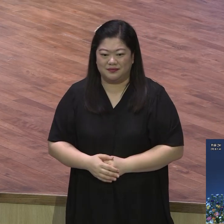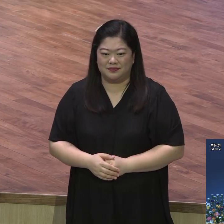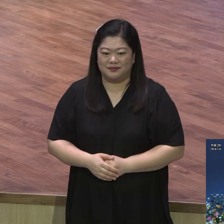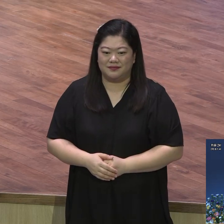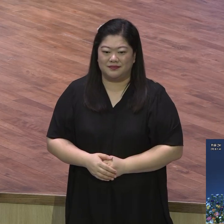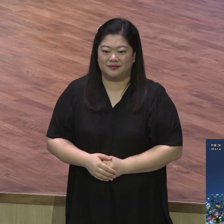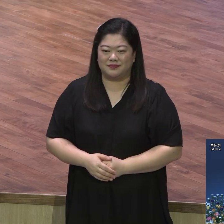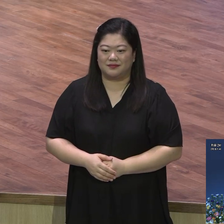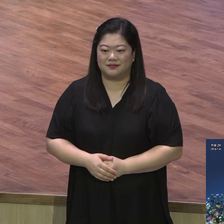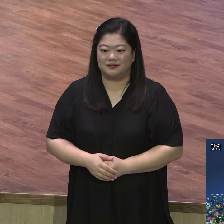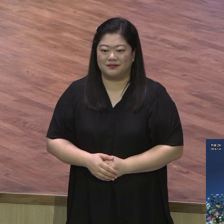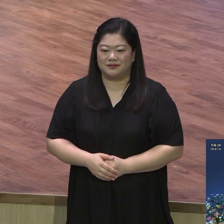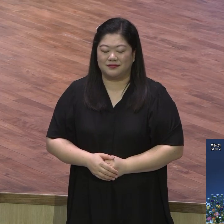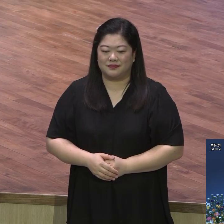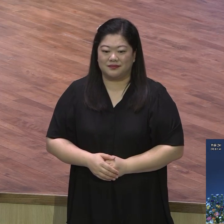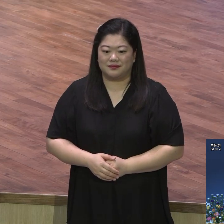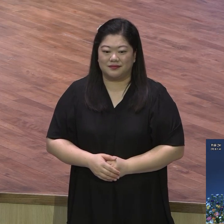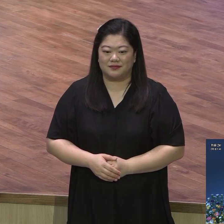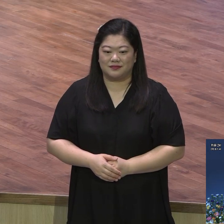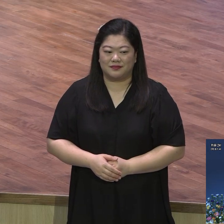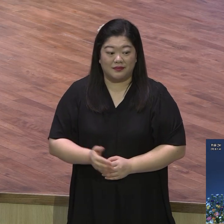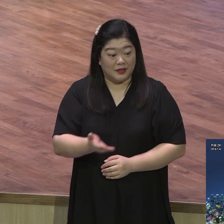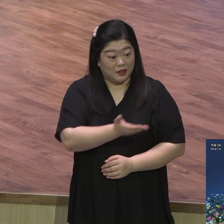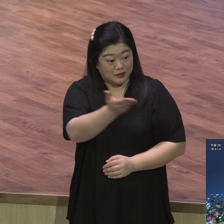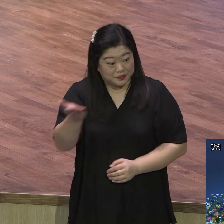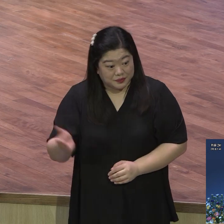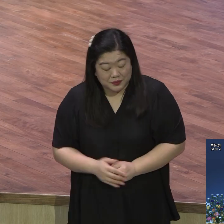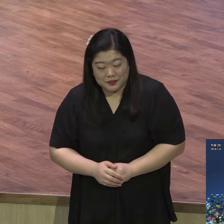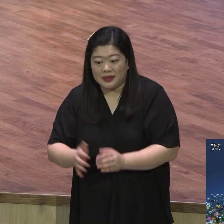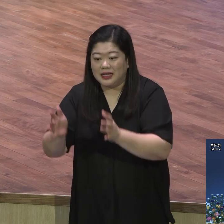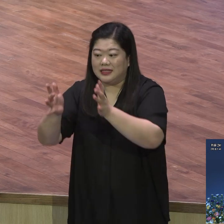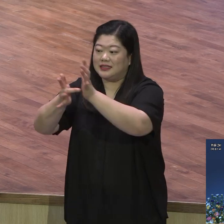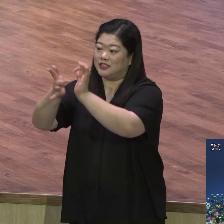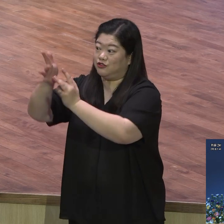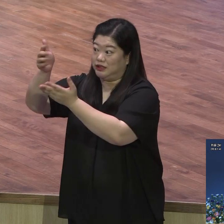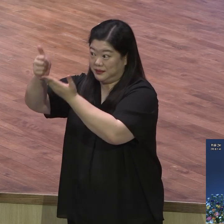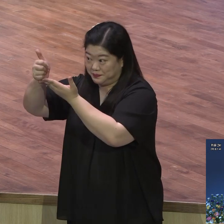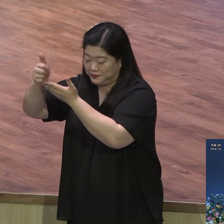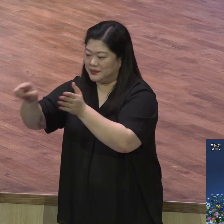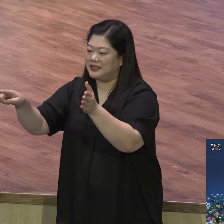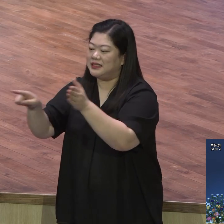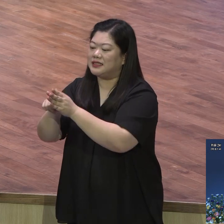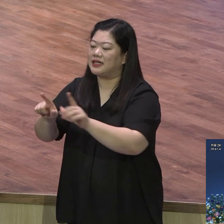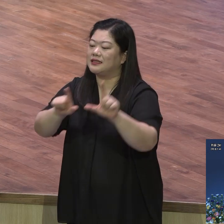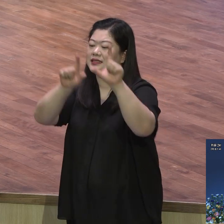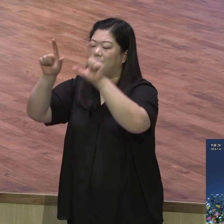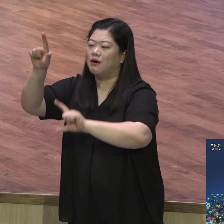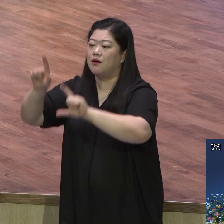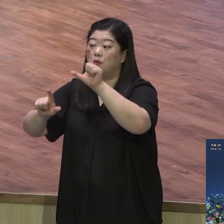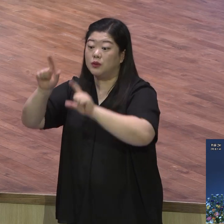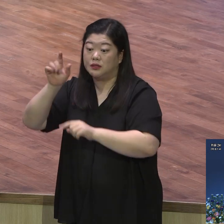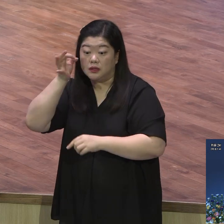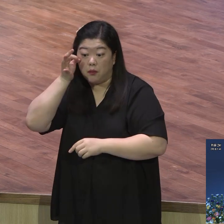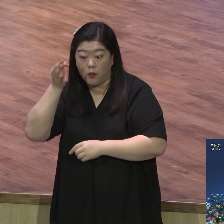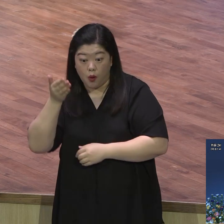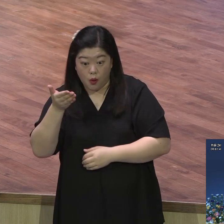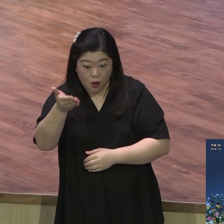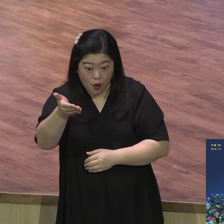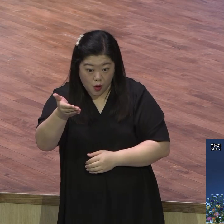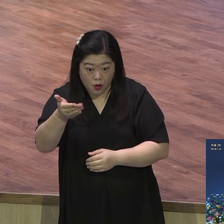예원계의 모든 성도들은 예수님께서 보여주신 신앙의 모범. 이걸 따라서 영적으로